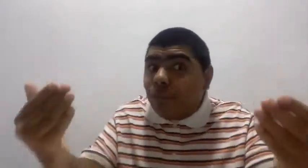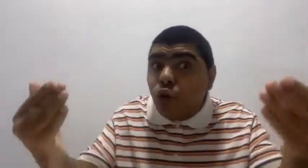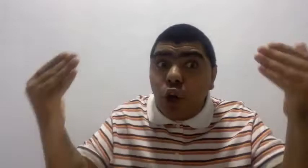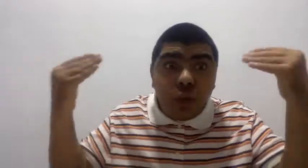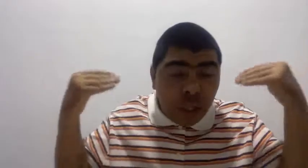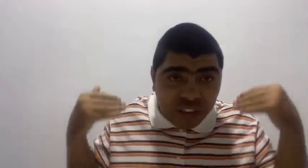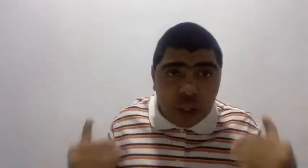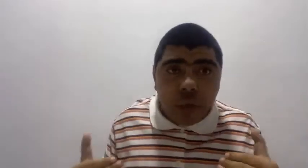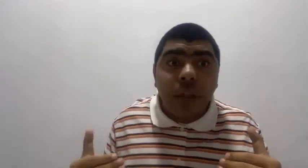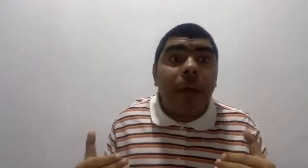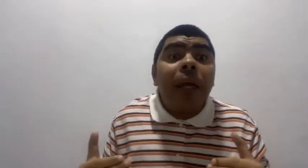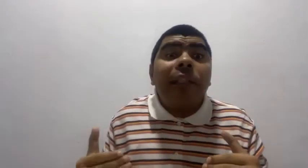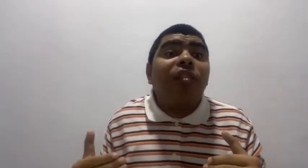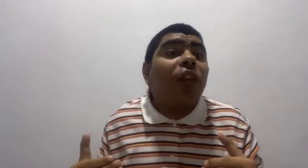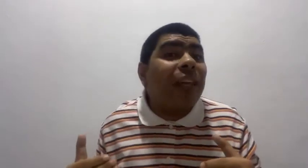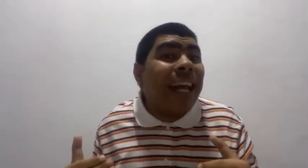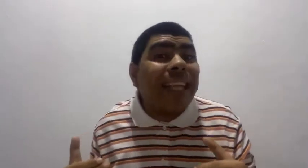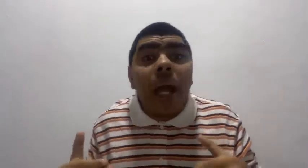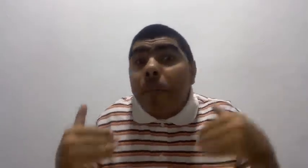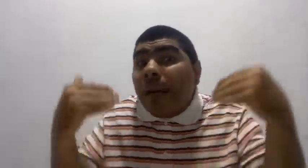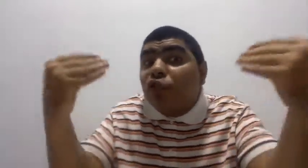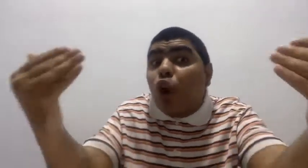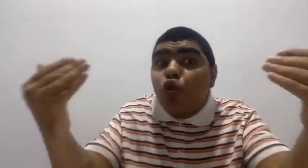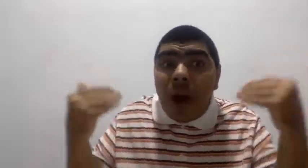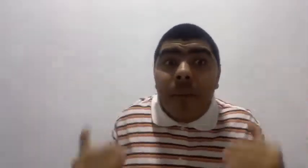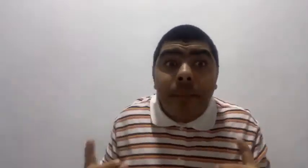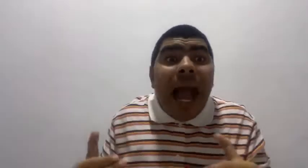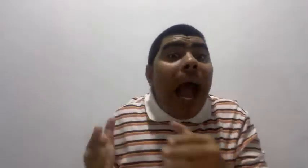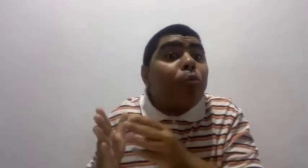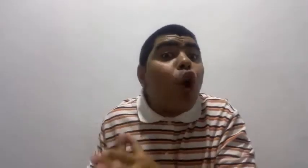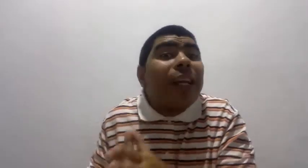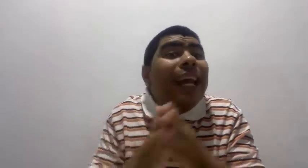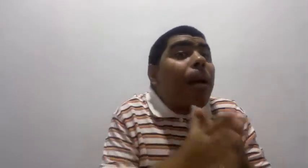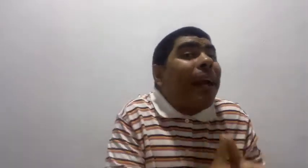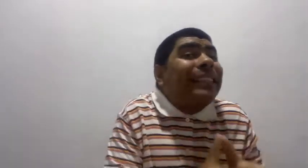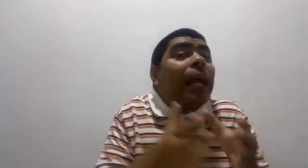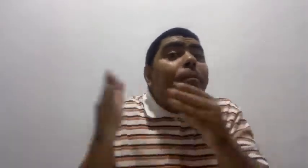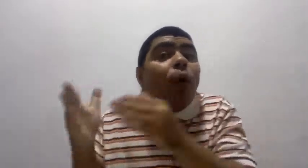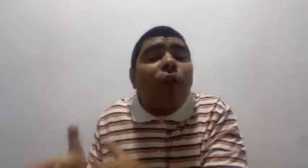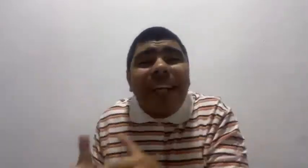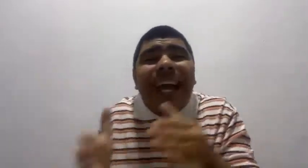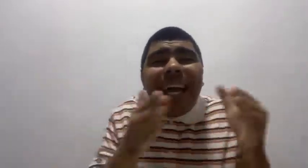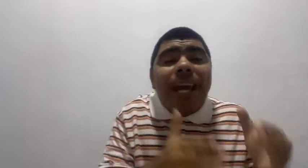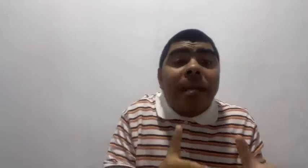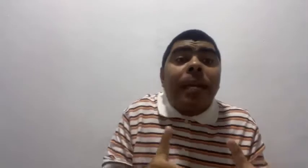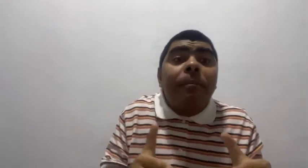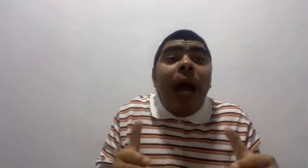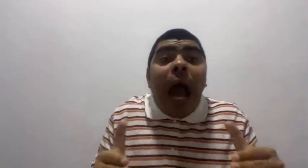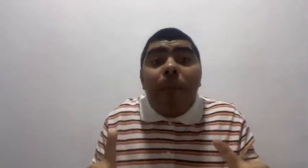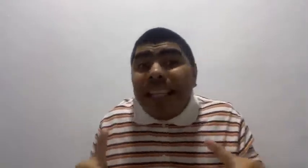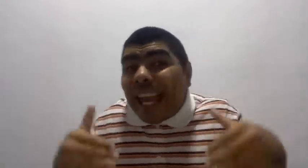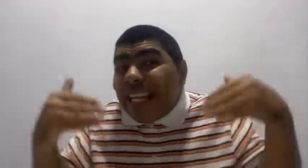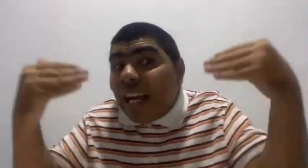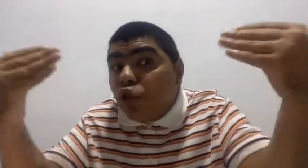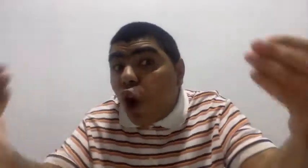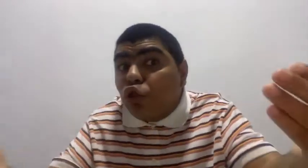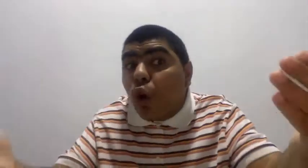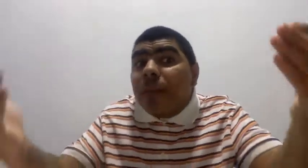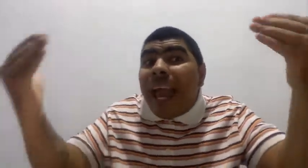capítulo 17, verso 9, habló claramente el profeta Jeremías. Mía, amén, que engañoso es